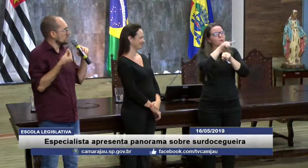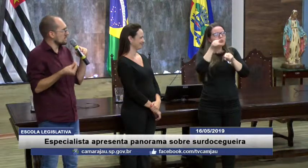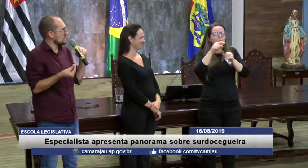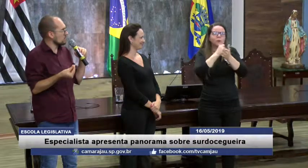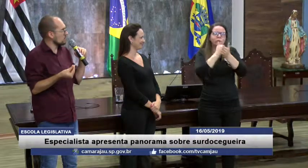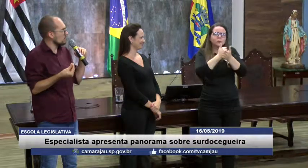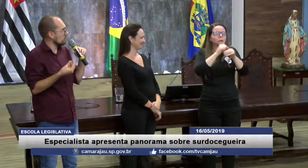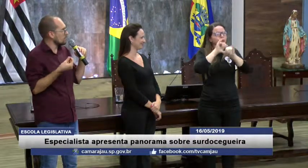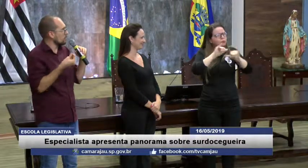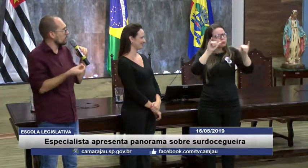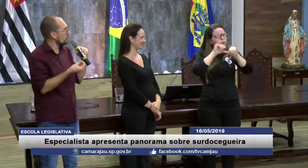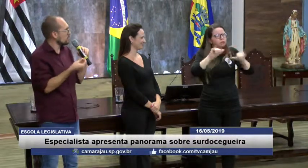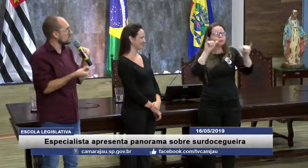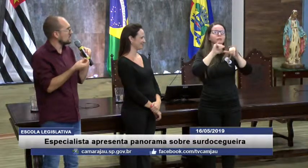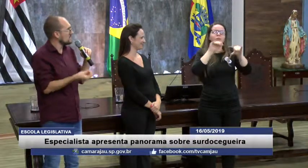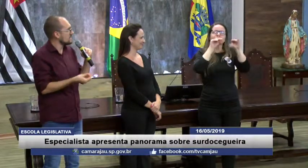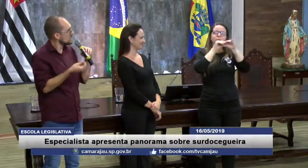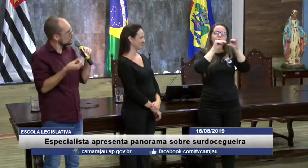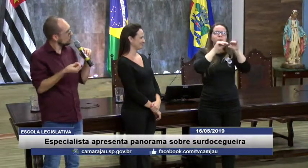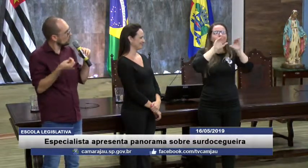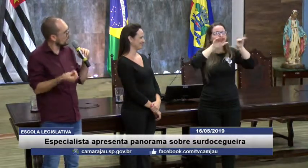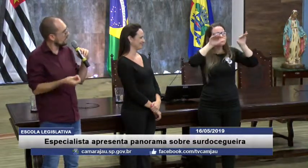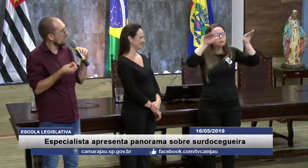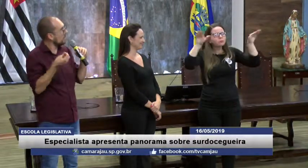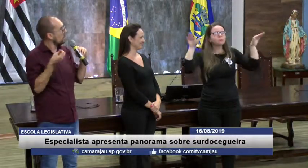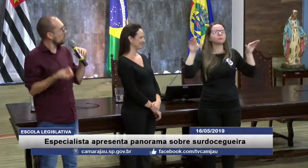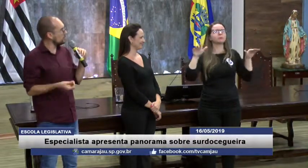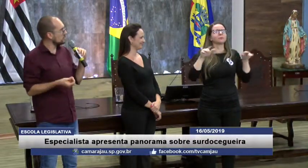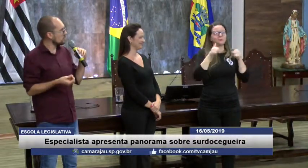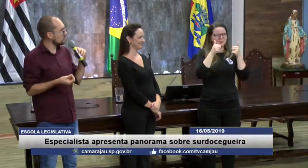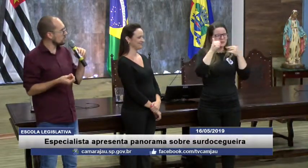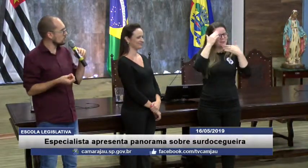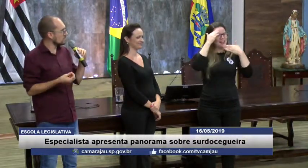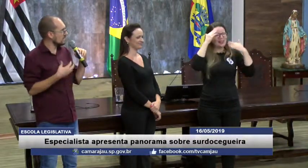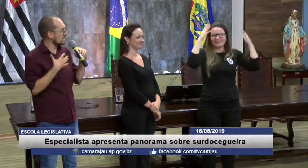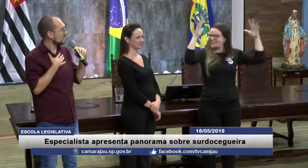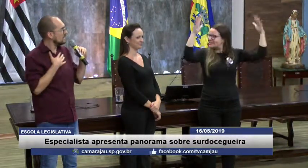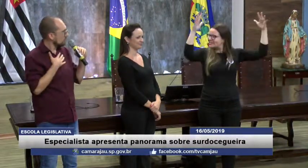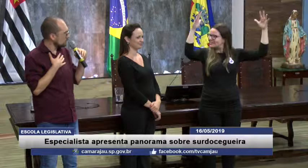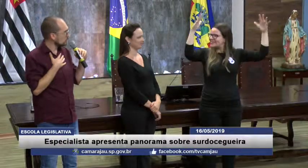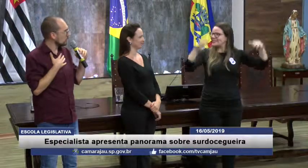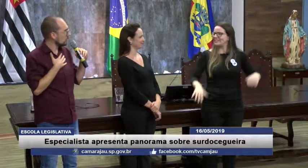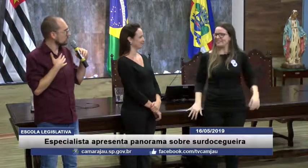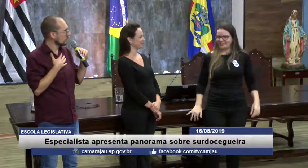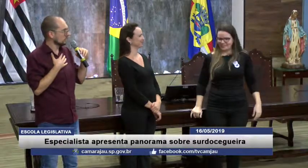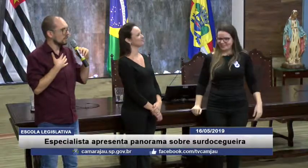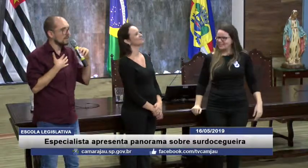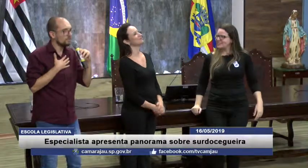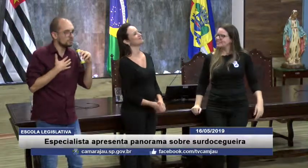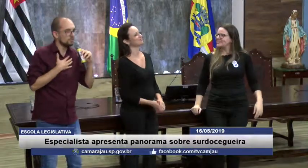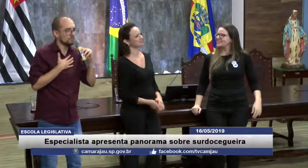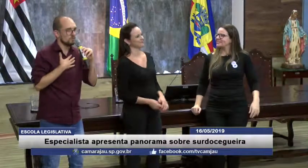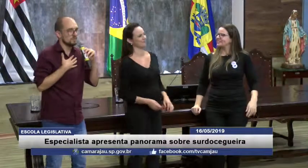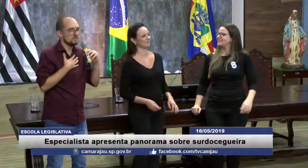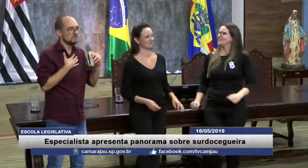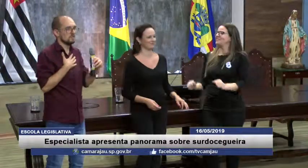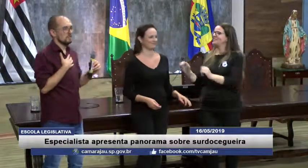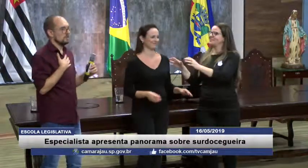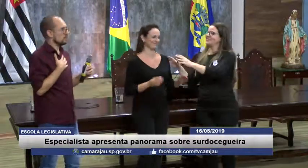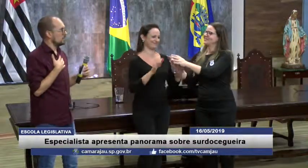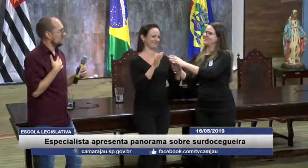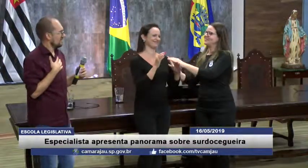surgiu, depois dessa nossa conversa, uma proposta de trazer e institucionalizar o Dia da Pessoa com Surdo-Cegueira. Vamos continuar lutando. Obrigado por todos